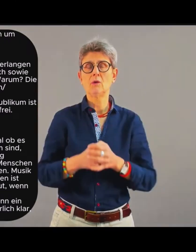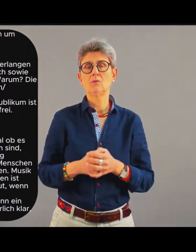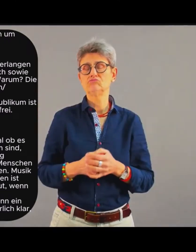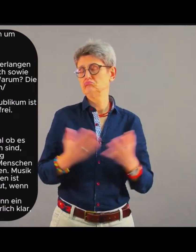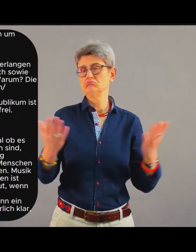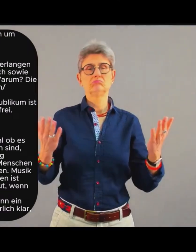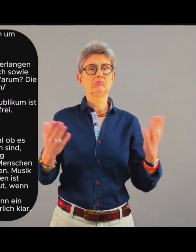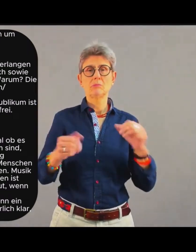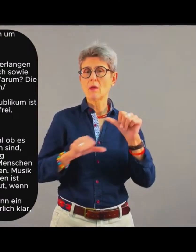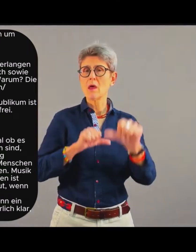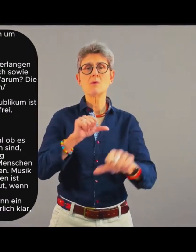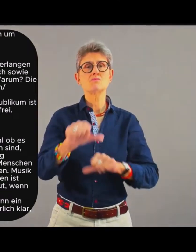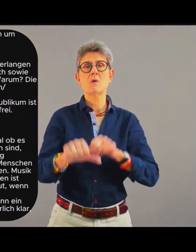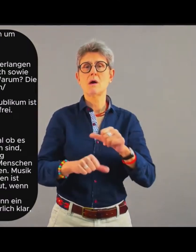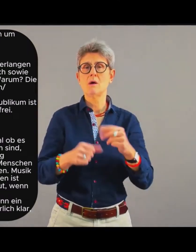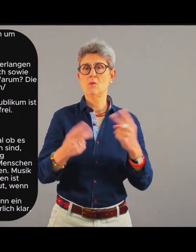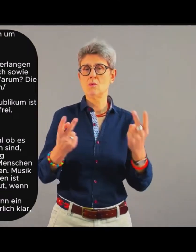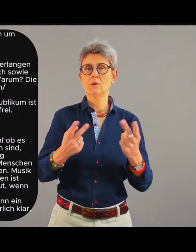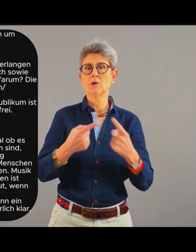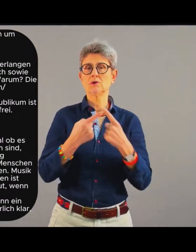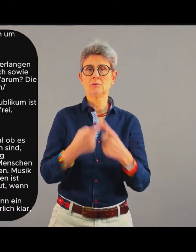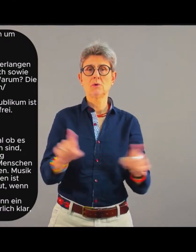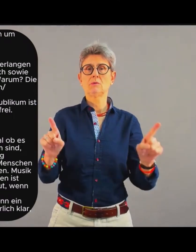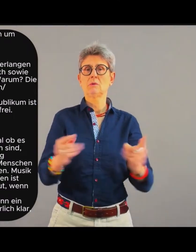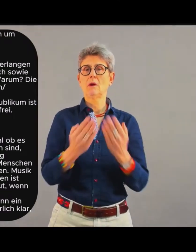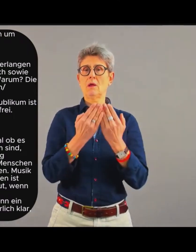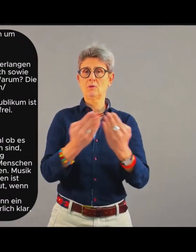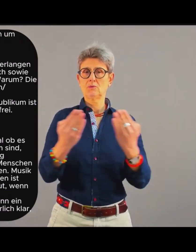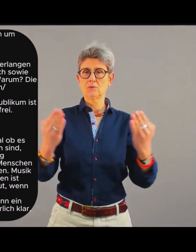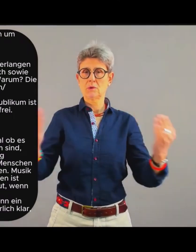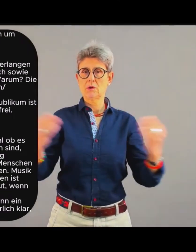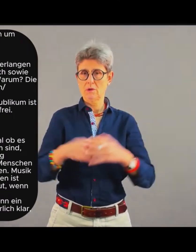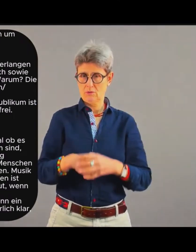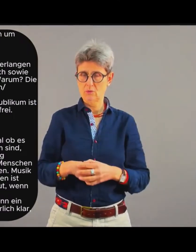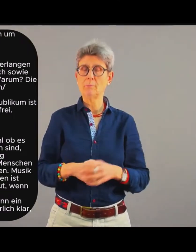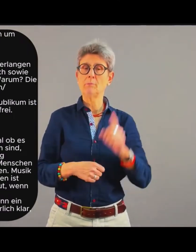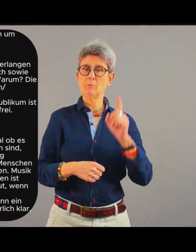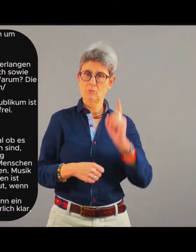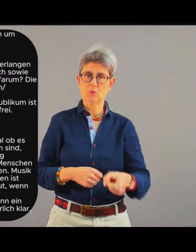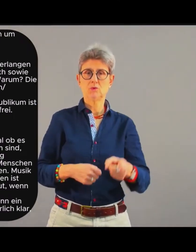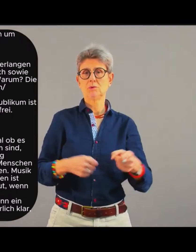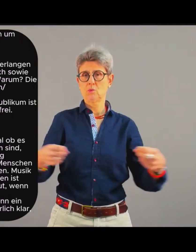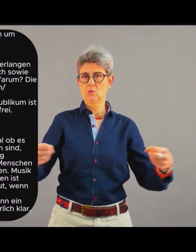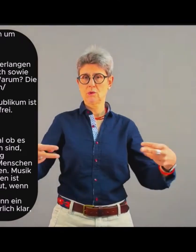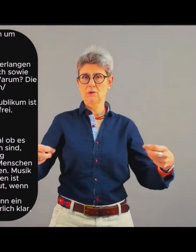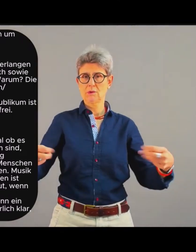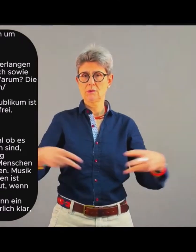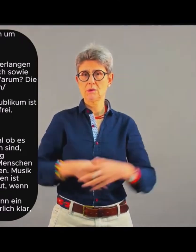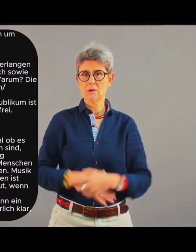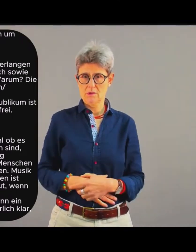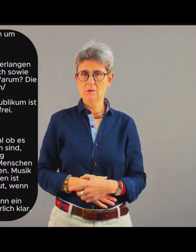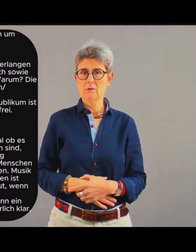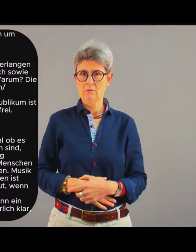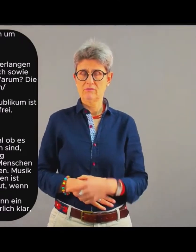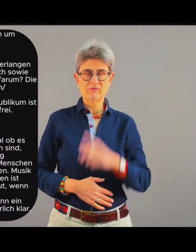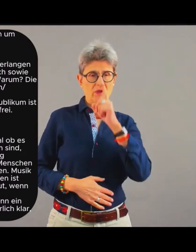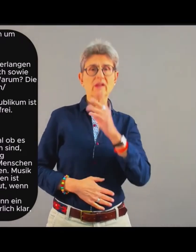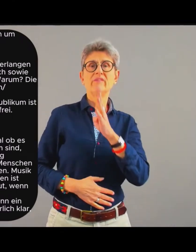sprachkompetentem Publikum ist direkter, fließender und barrierefrei. Zweitens, Untertitel. Alle Videos und Ausstellungen,